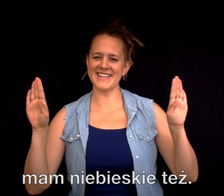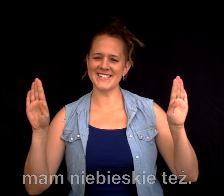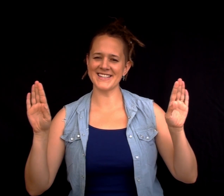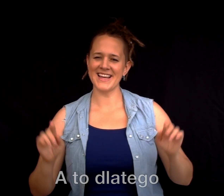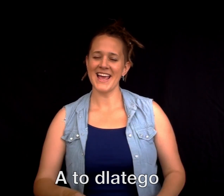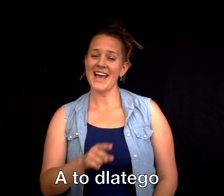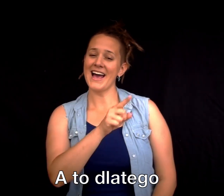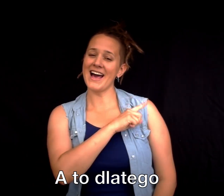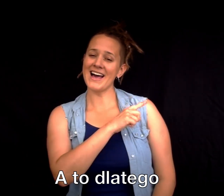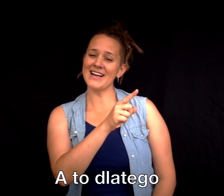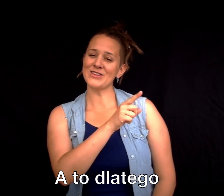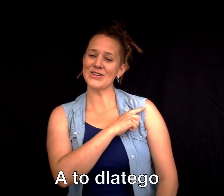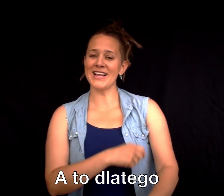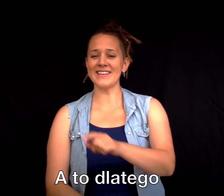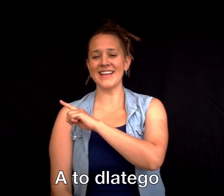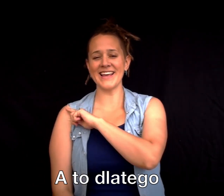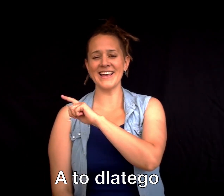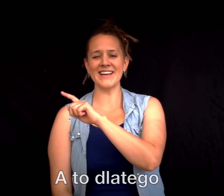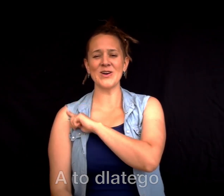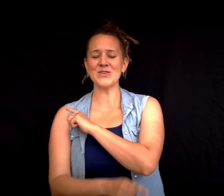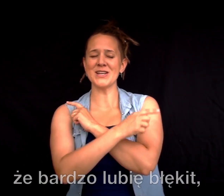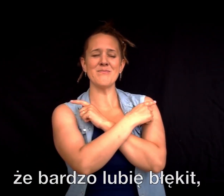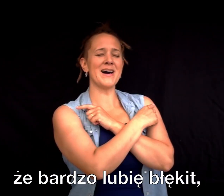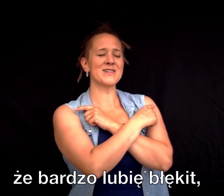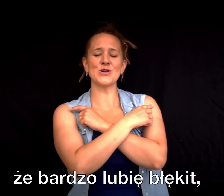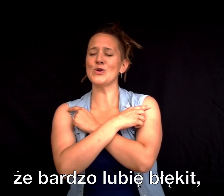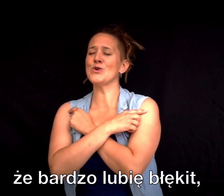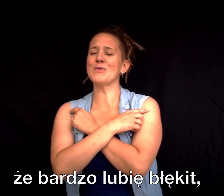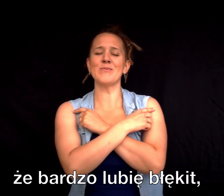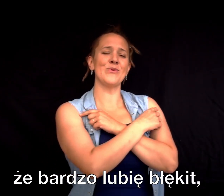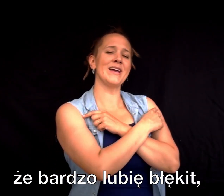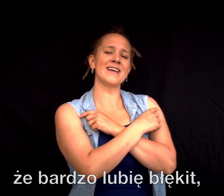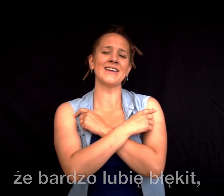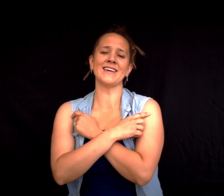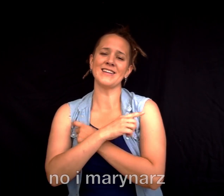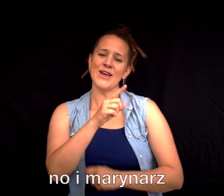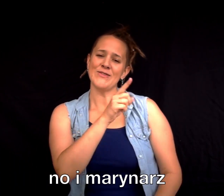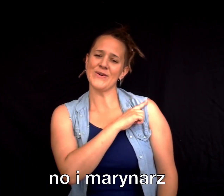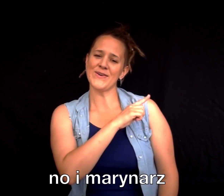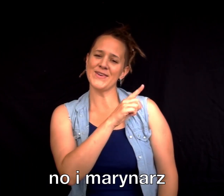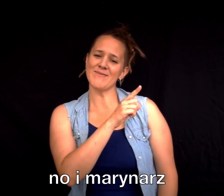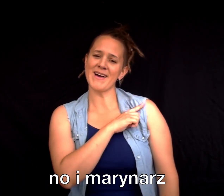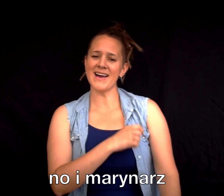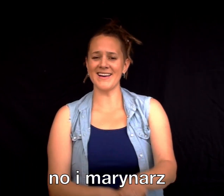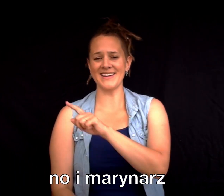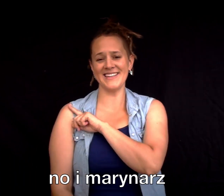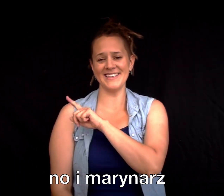też. A to dlatego, że bardzo lubię błękit, no i